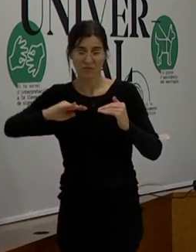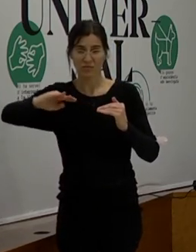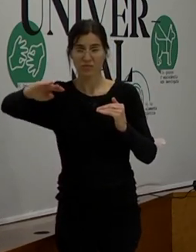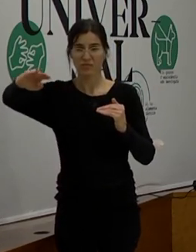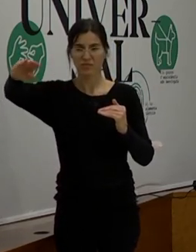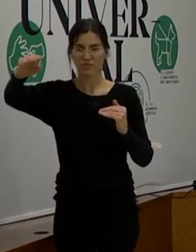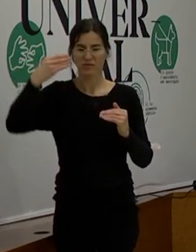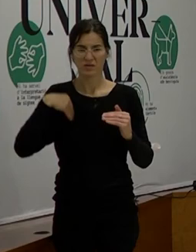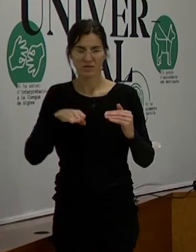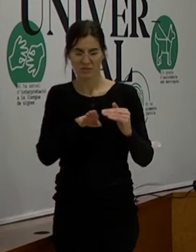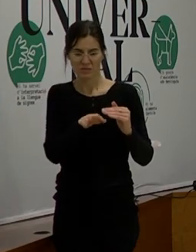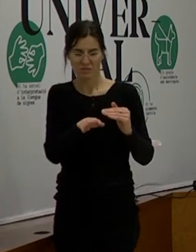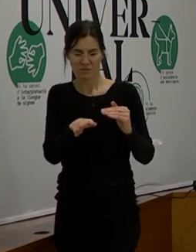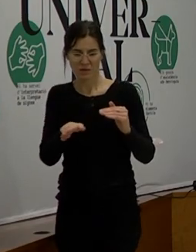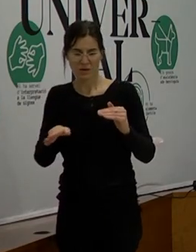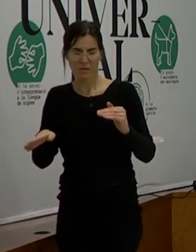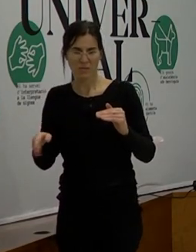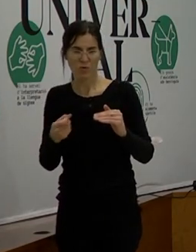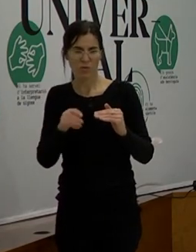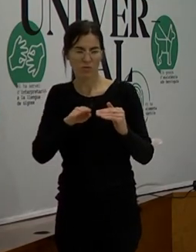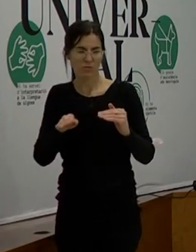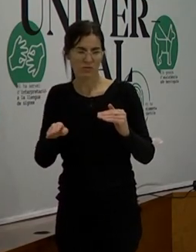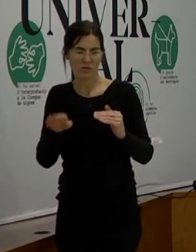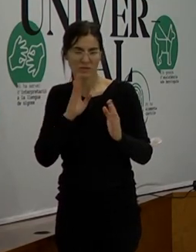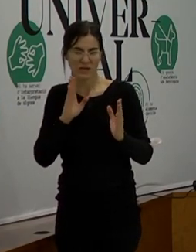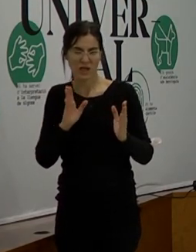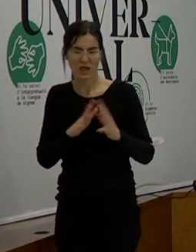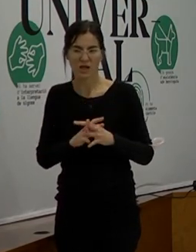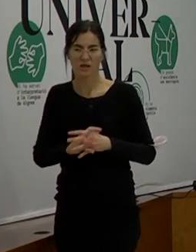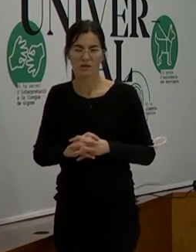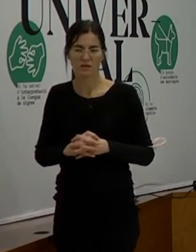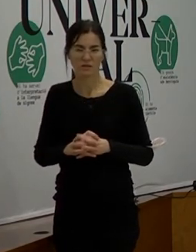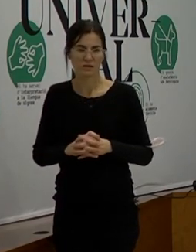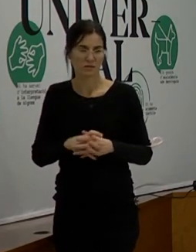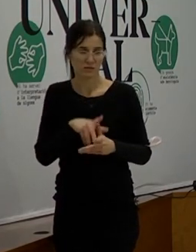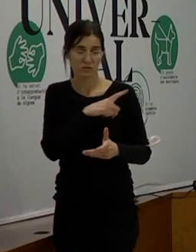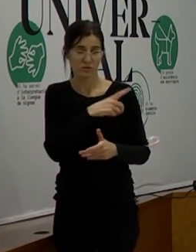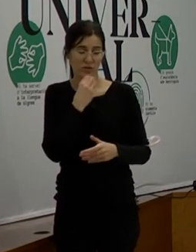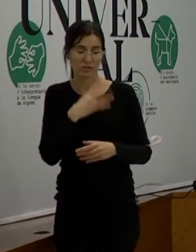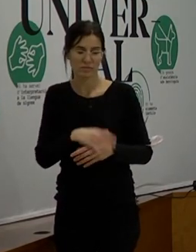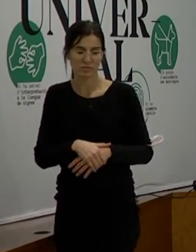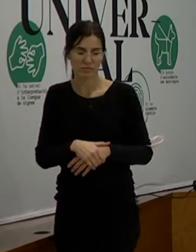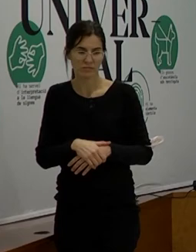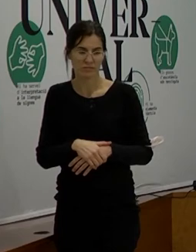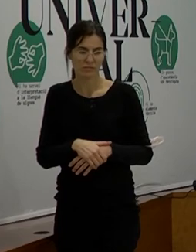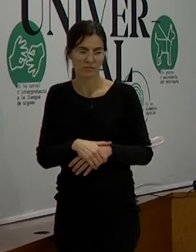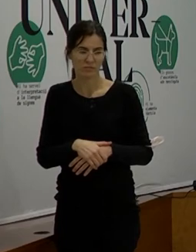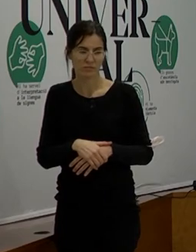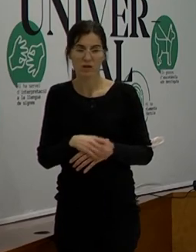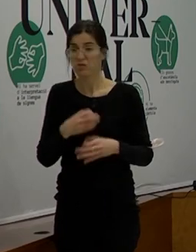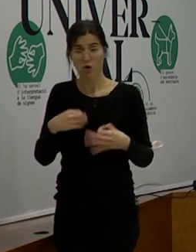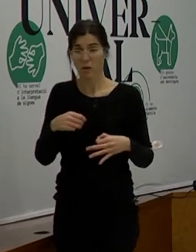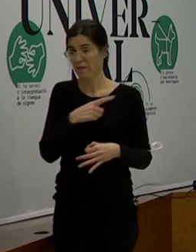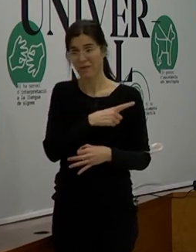les places són una mica inclinades, bueno, pues te vas un pelín, tio, què passa? Això està bé. No és habitual,